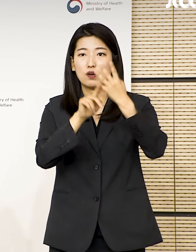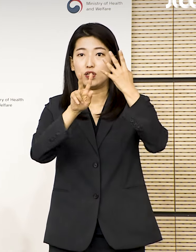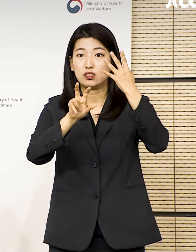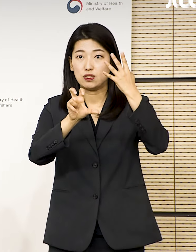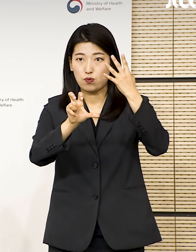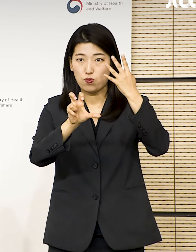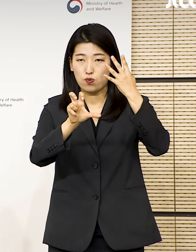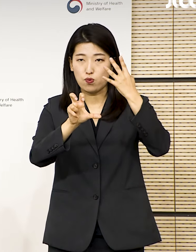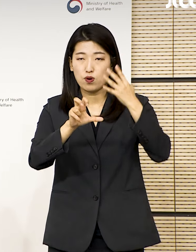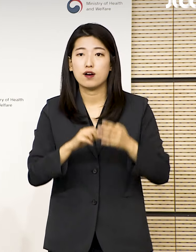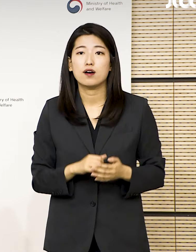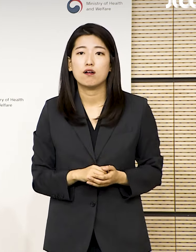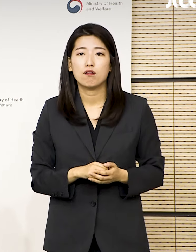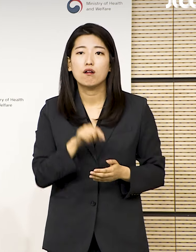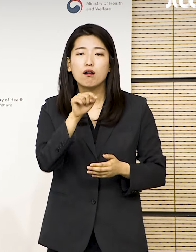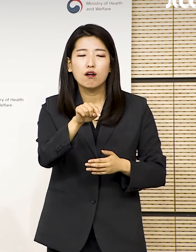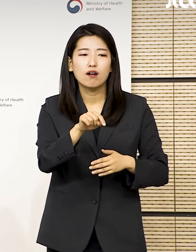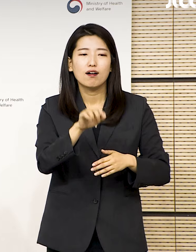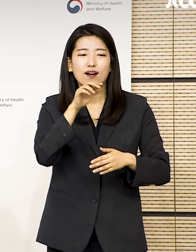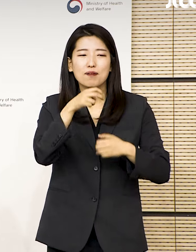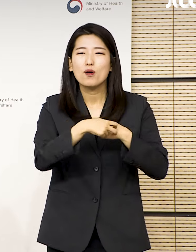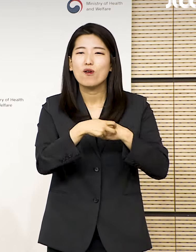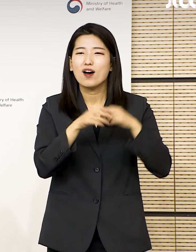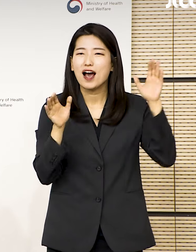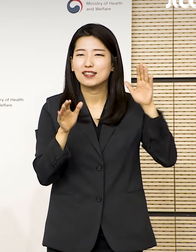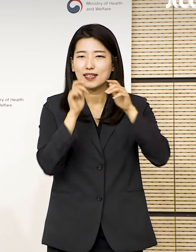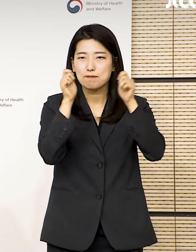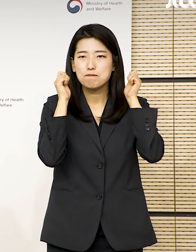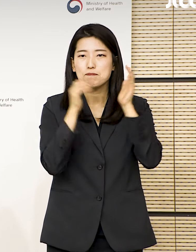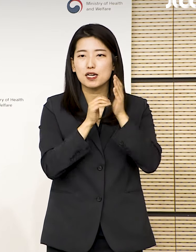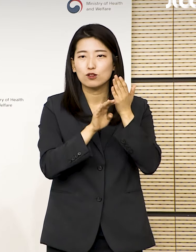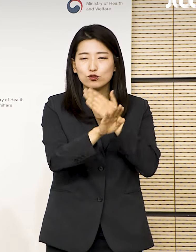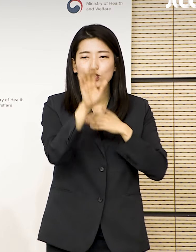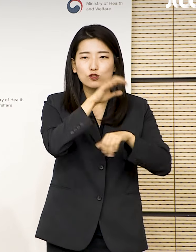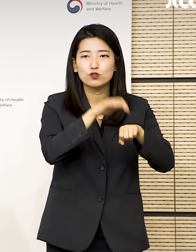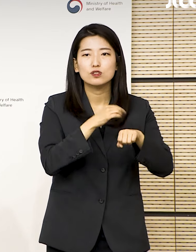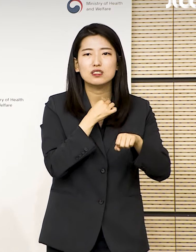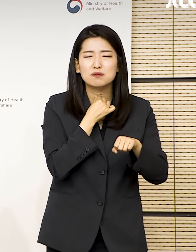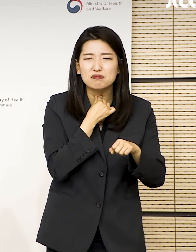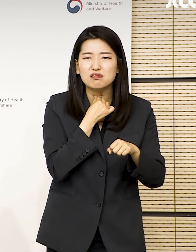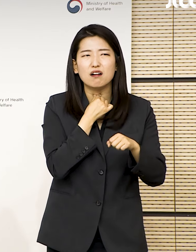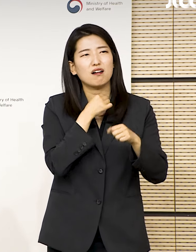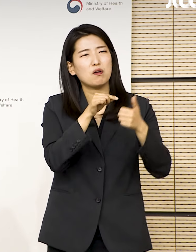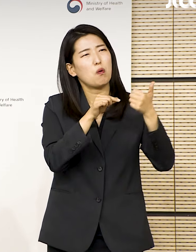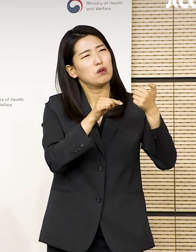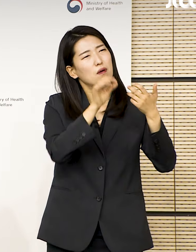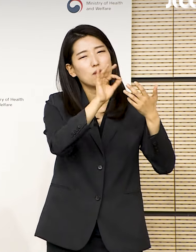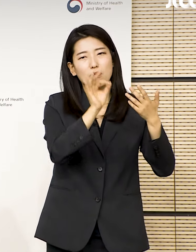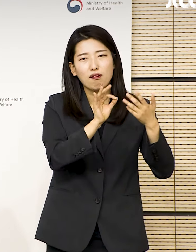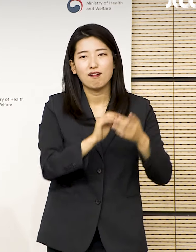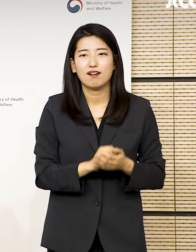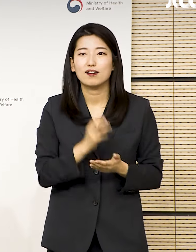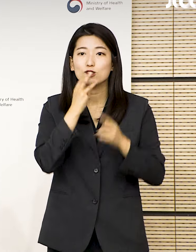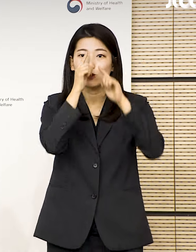수련병원의 전임의 계약률은 58.7%이고 서울 주요 5대 병원은